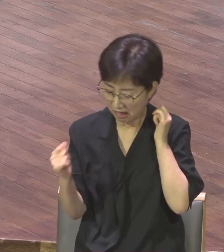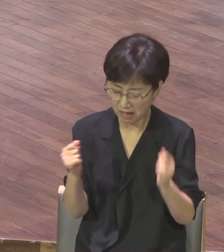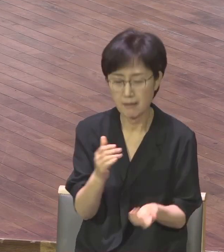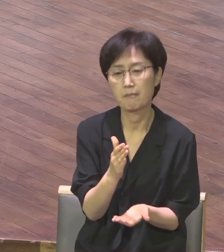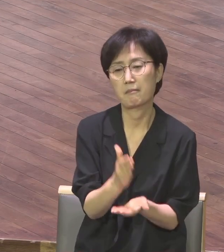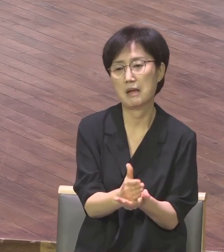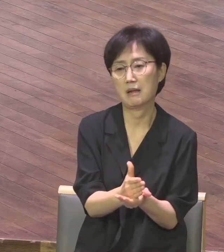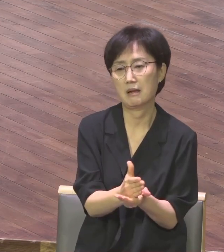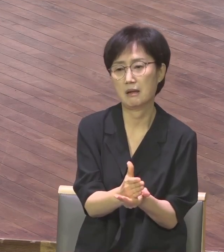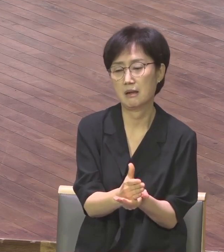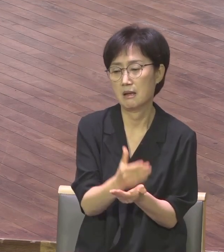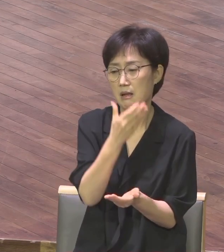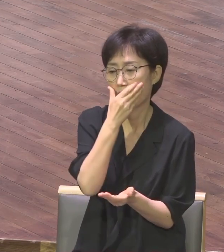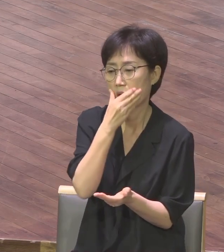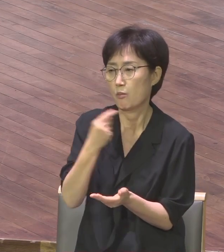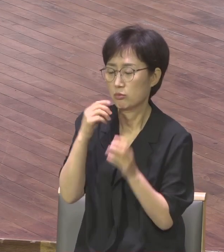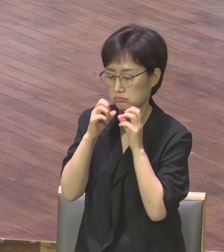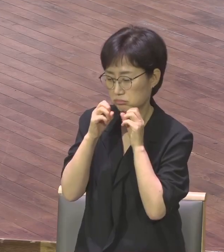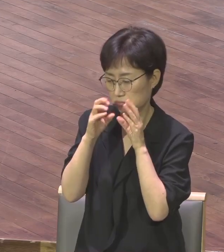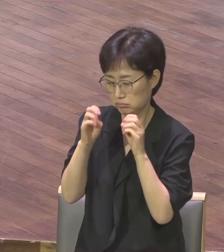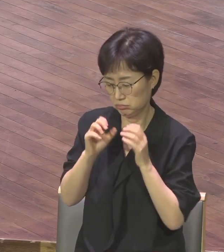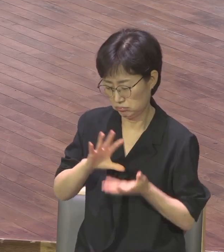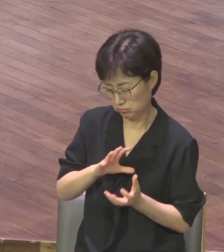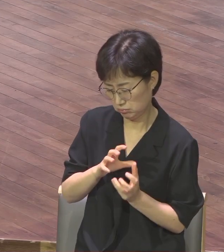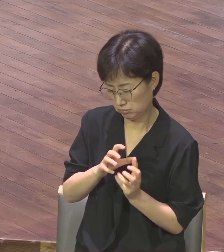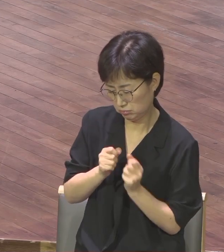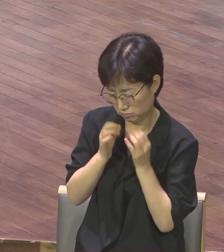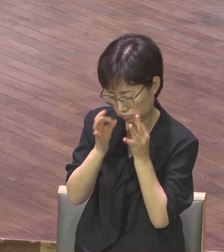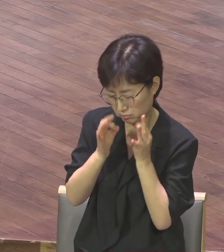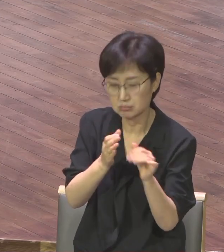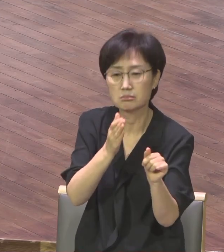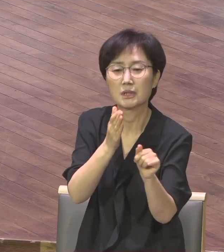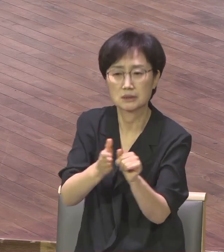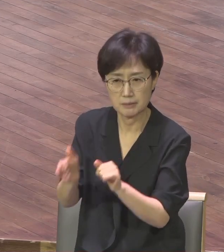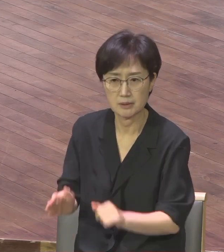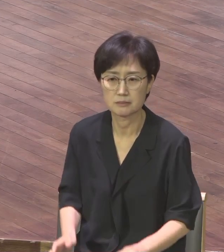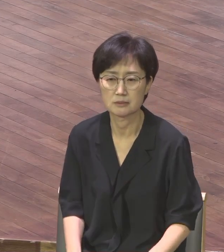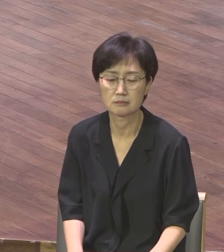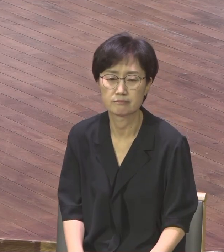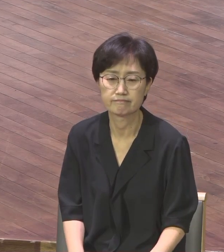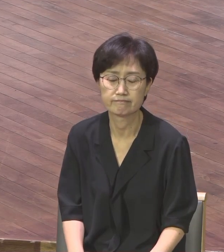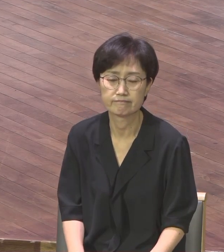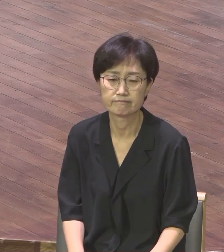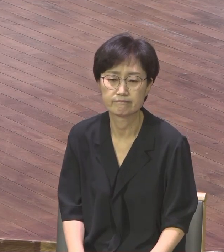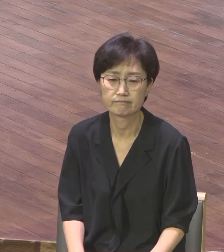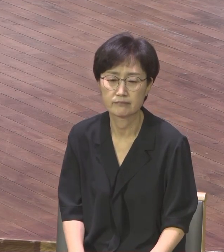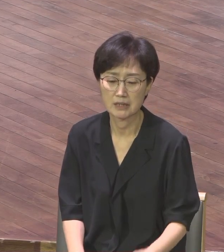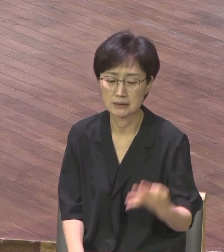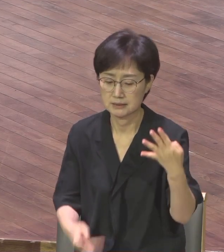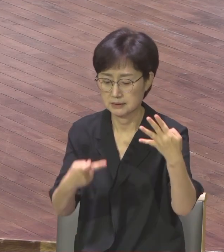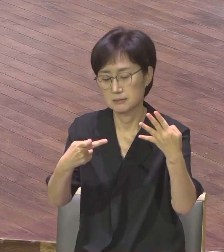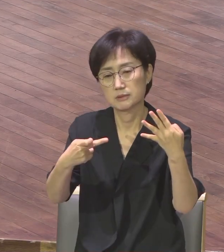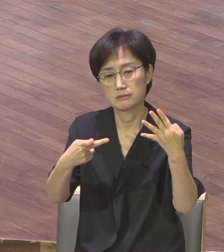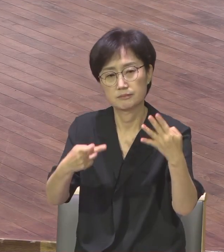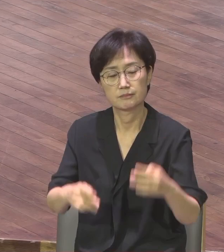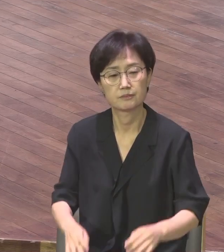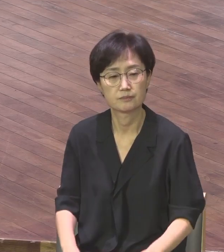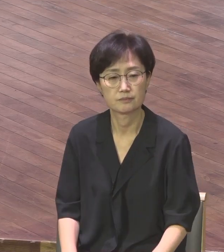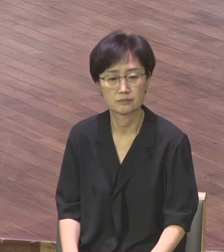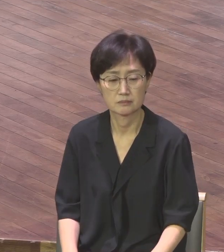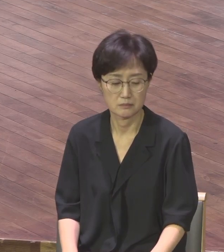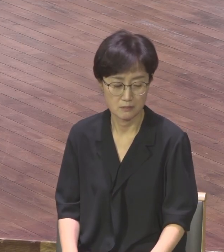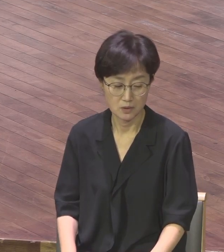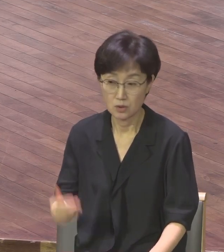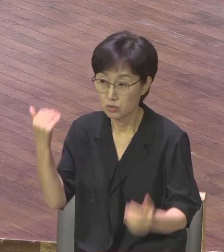복음의 확산에 전심을 다하라. 그 말씀이에요. 12절 봅니다. 누구든지